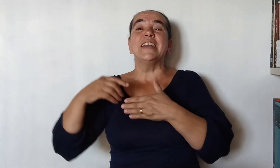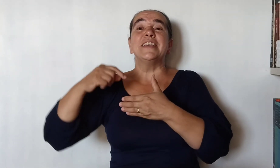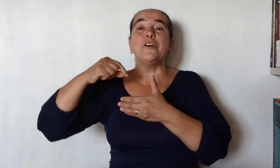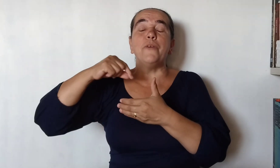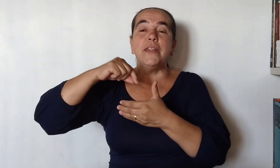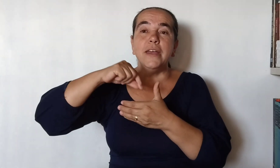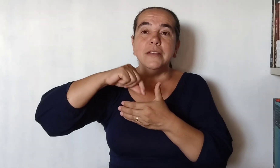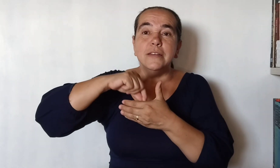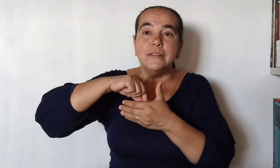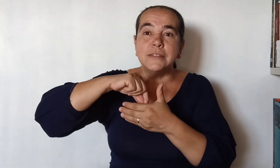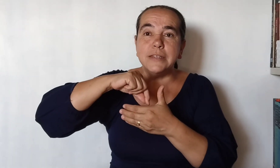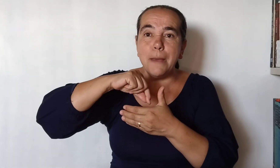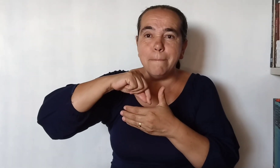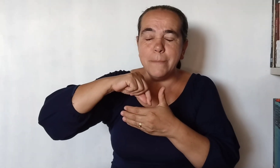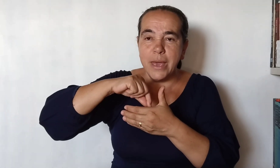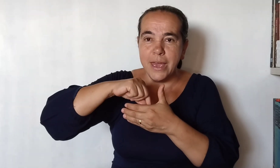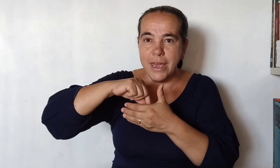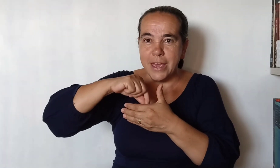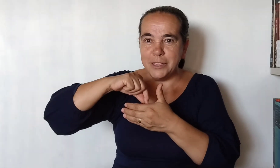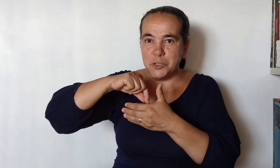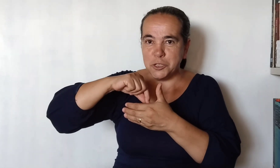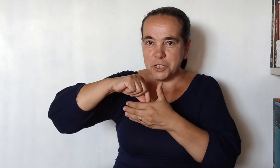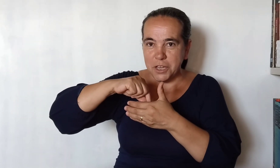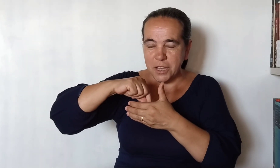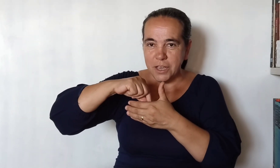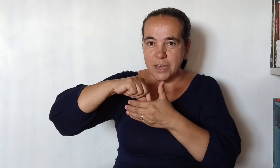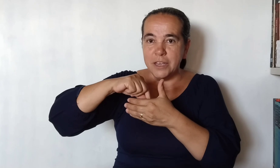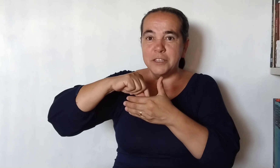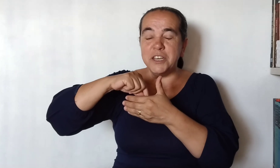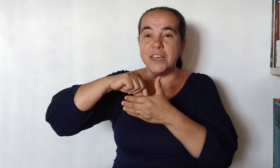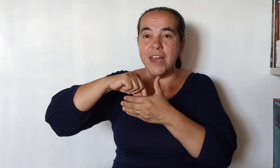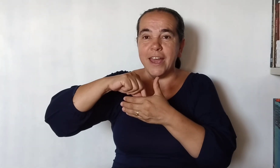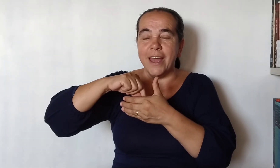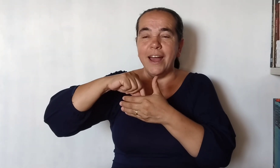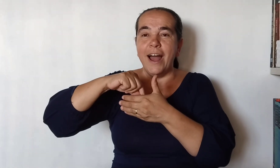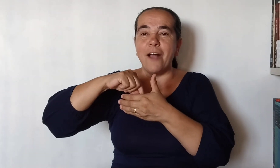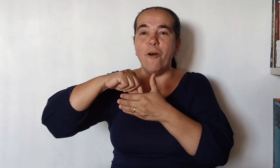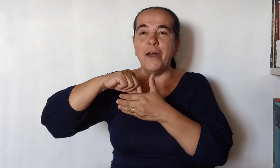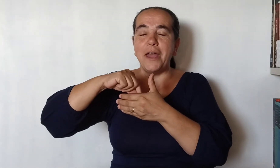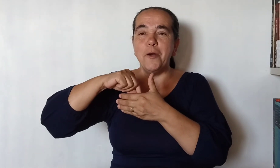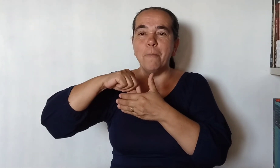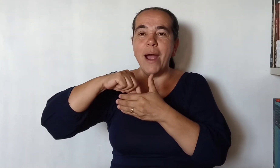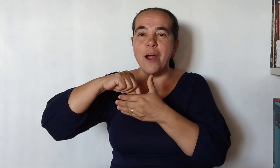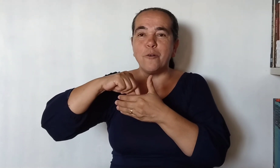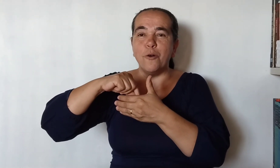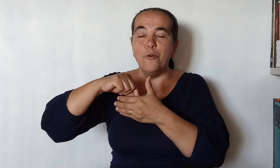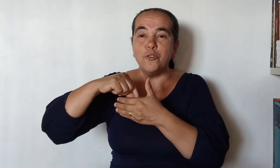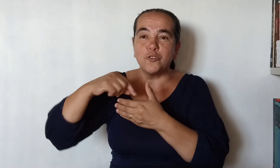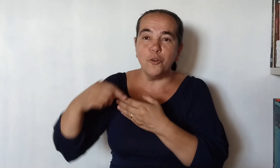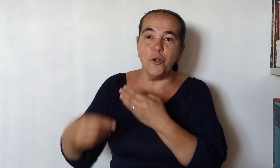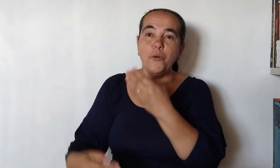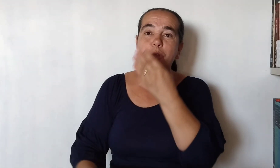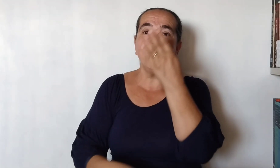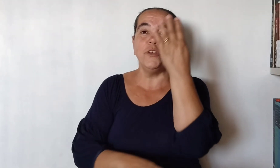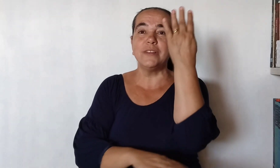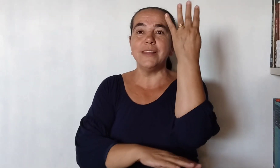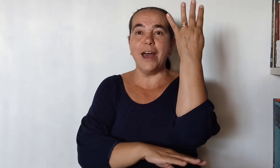que eu falei? Semente de quê? Agora eu marco o joio que eu fiz lá